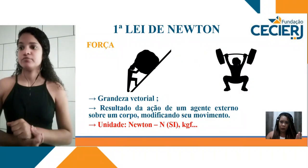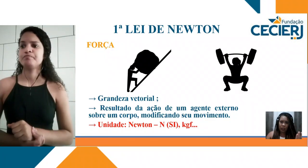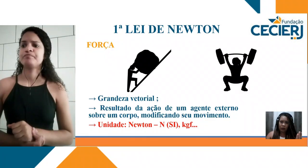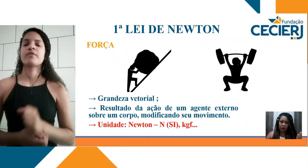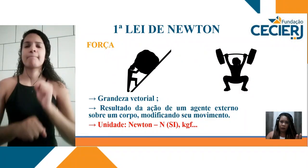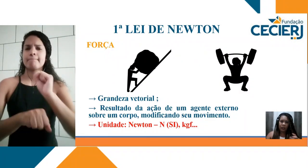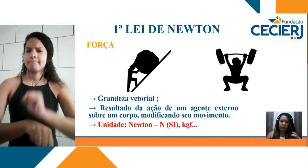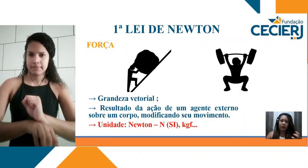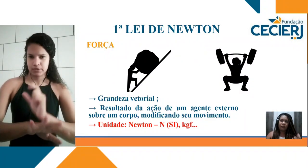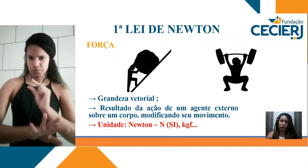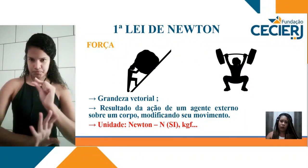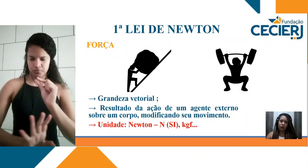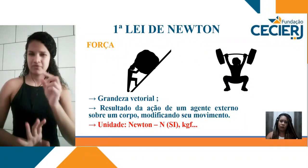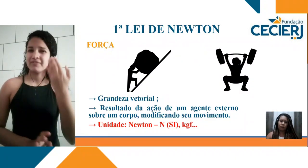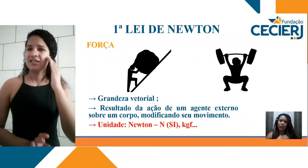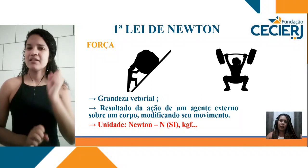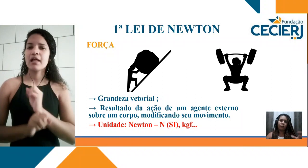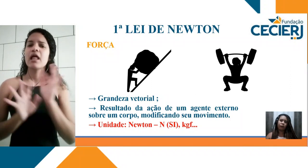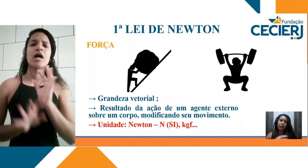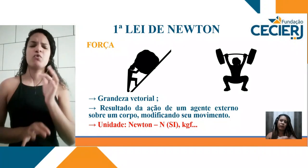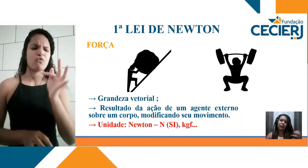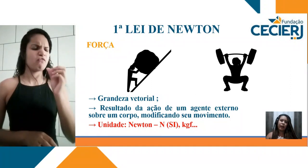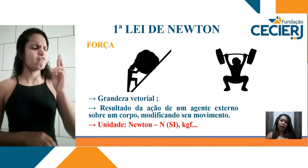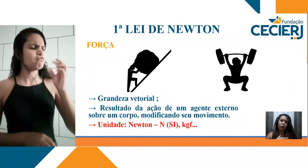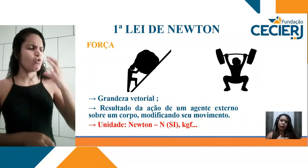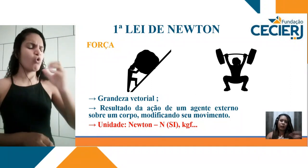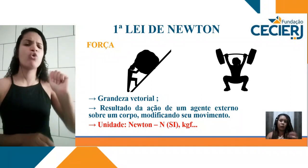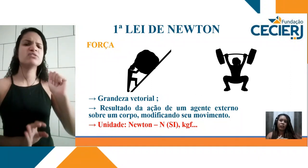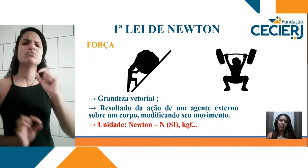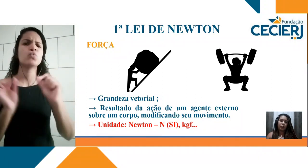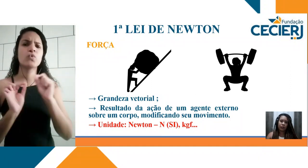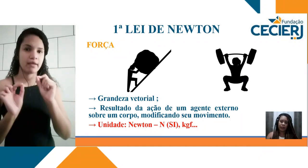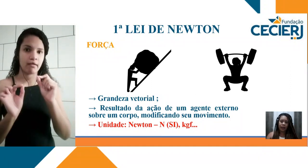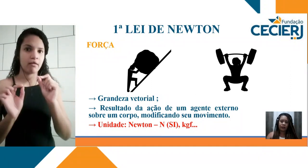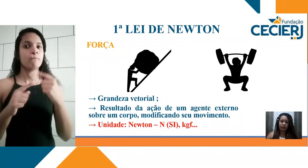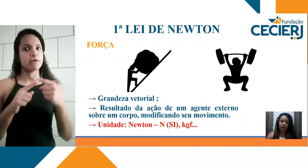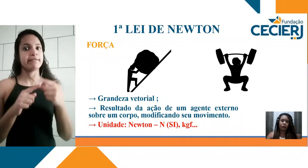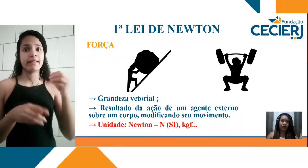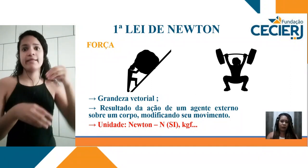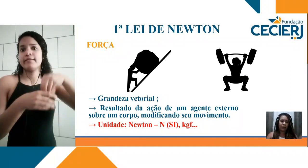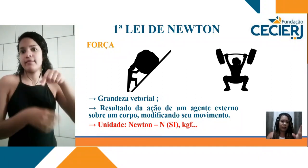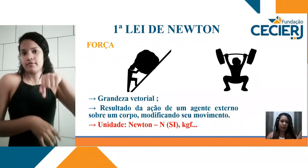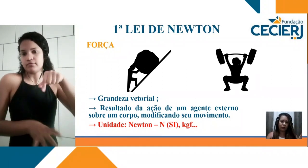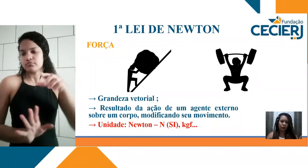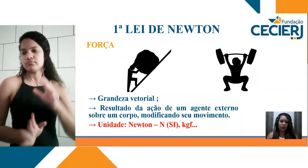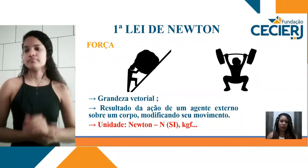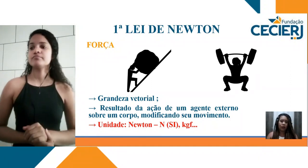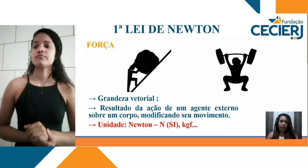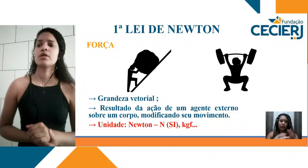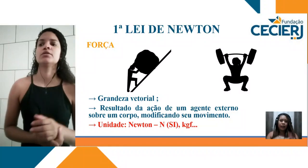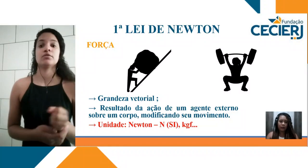Parando um pouquinho, vamos entender o que é força, porque a força vai trabalhar como antagonista da inércia. Então, vamos pensar aqui na